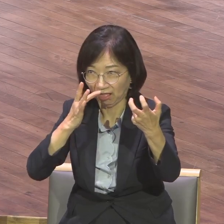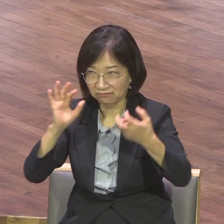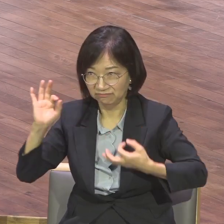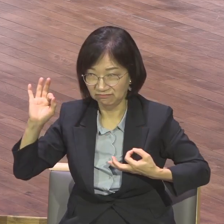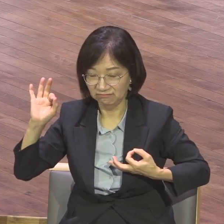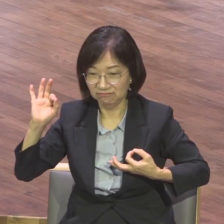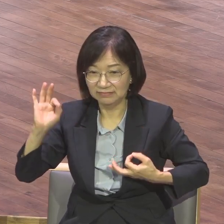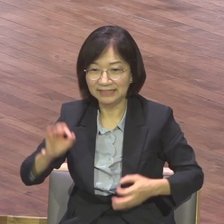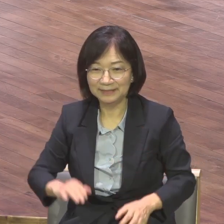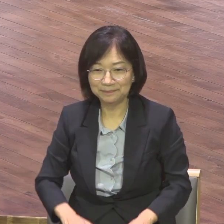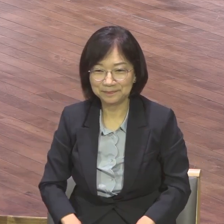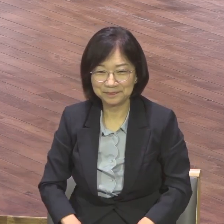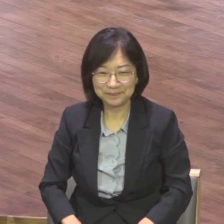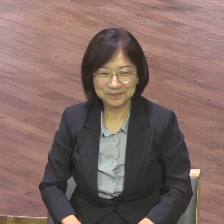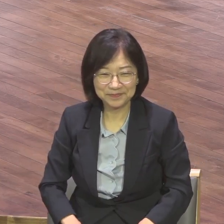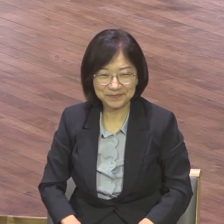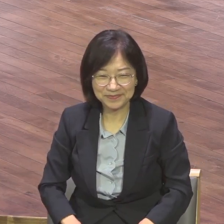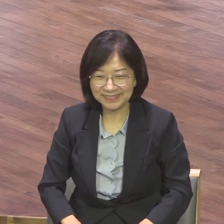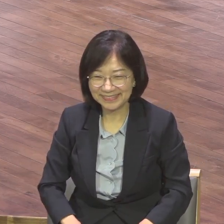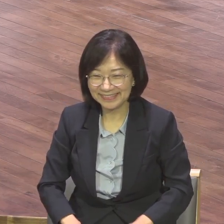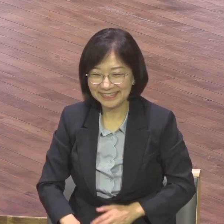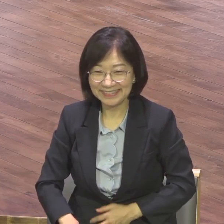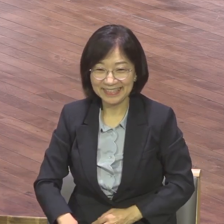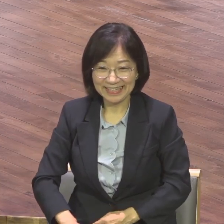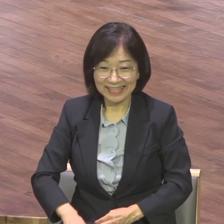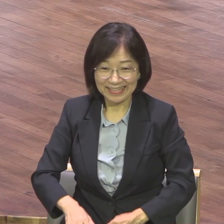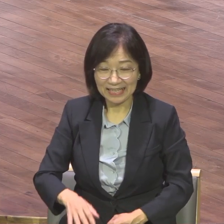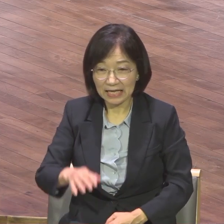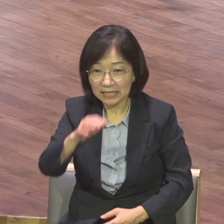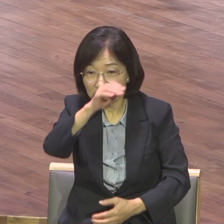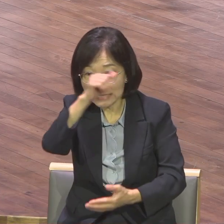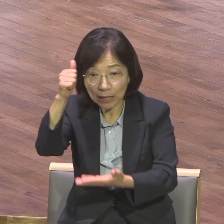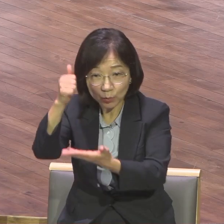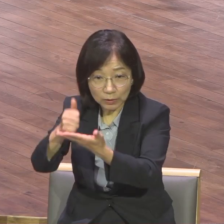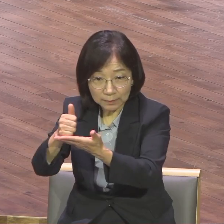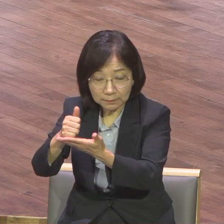대예원교회 장로가 영접 메시지를 못 쓴다.